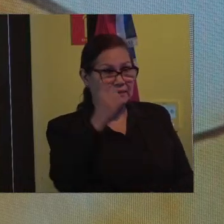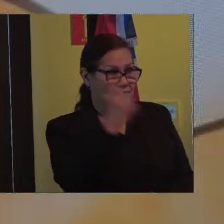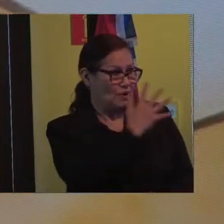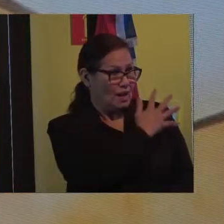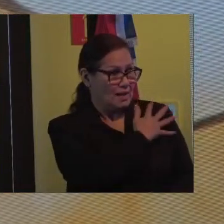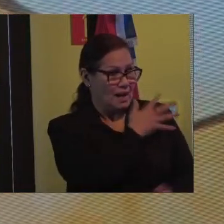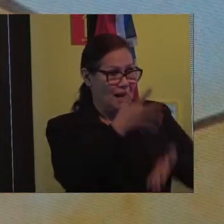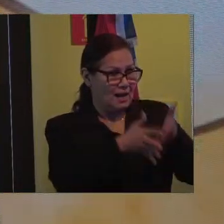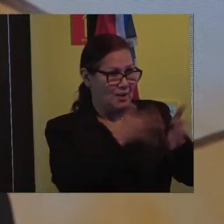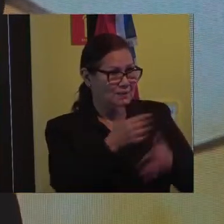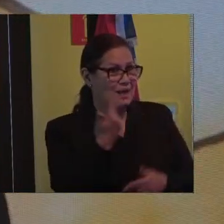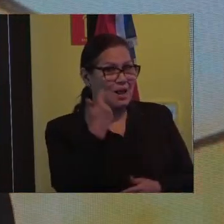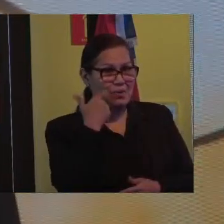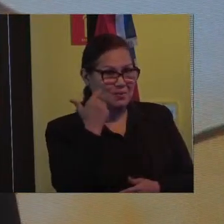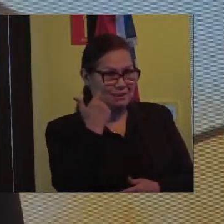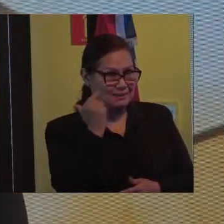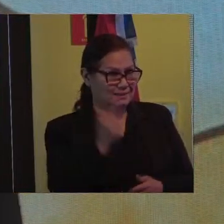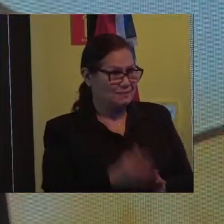Fernández.